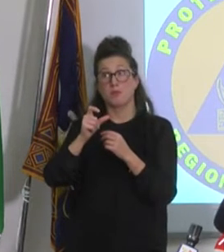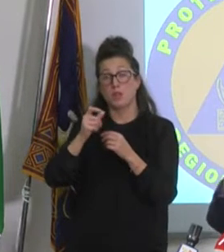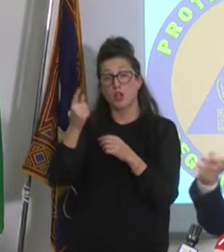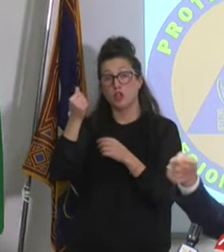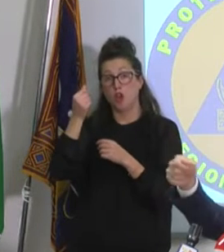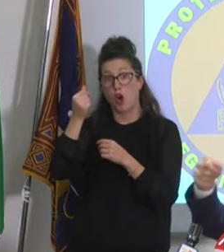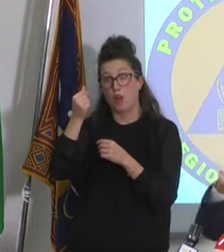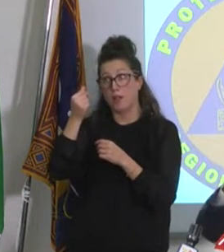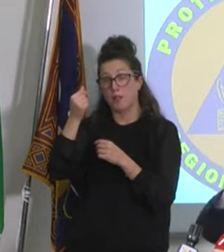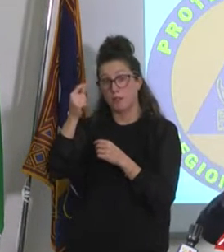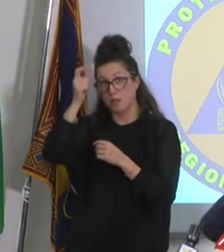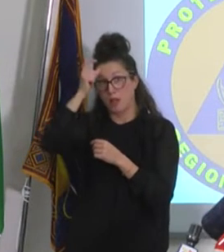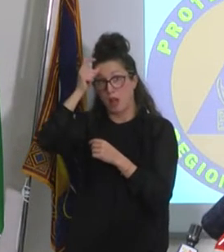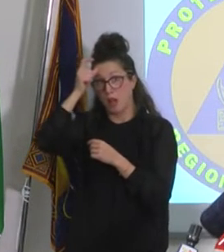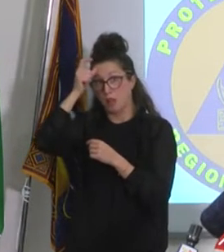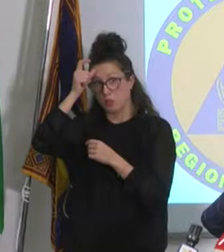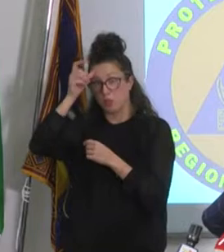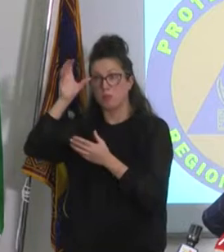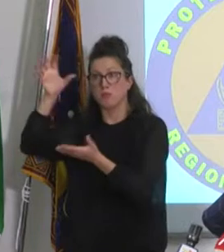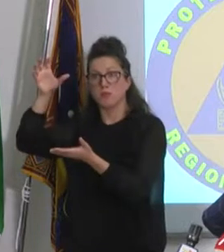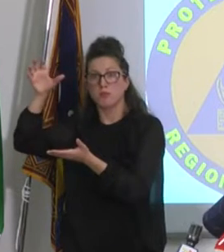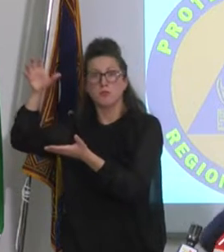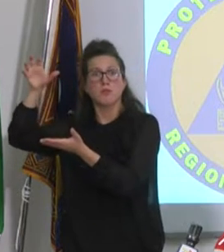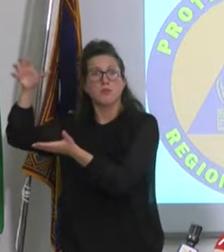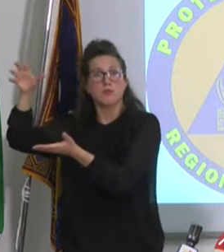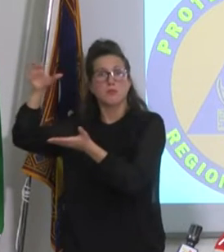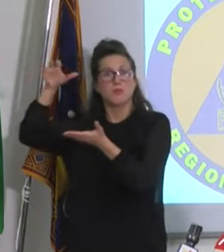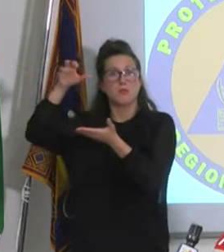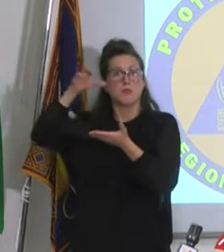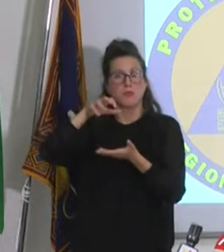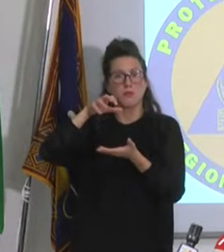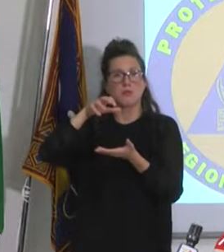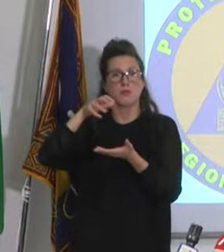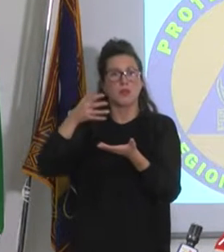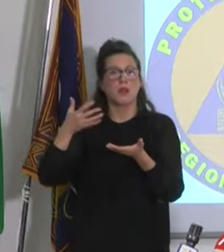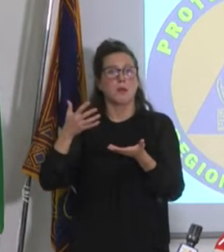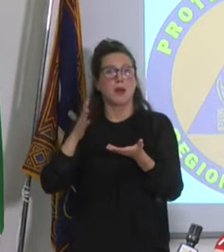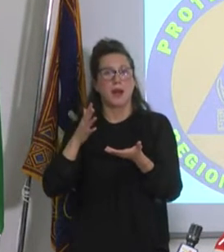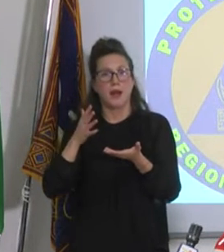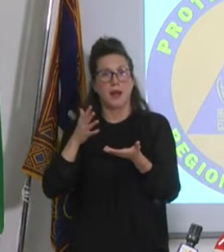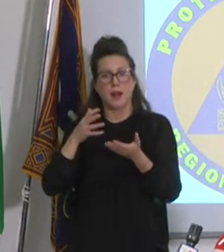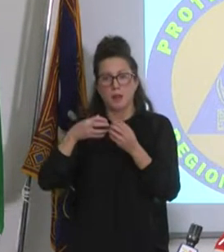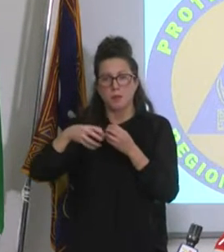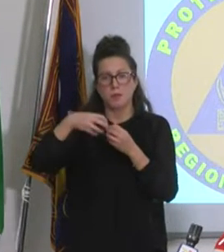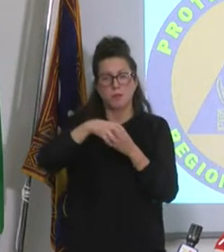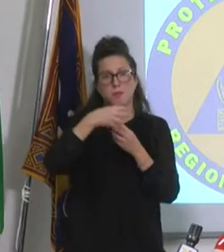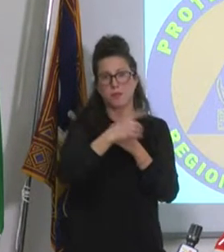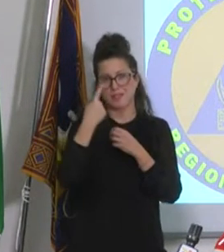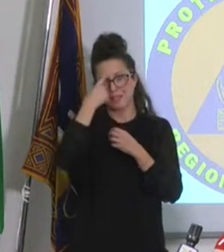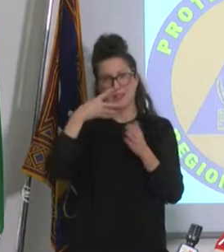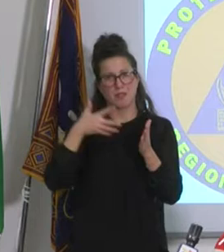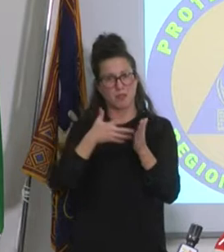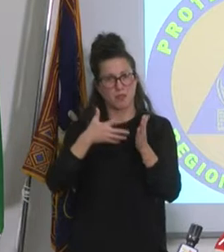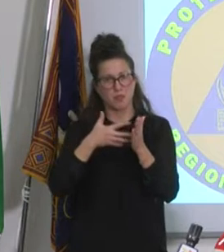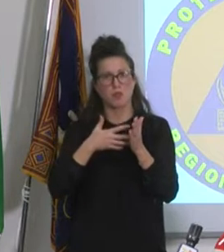liquidavano delle pratiche ma 10.040 pratiche invece io ho notato subito dal commissario il modello di vi anticipiamo